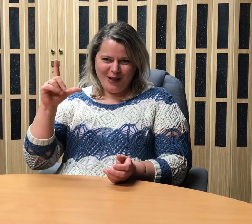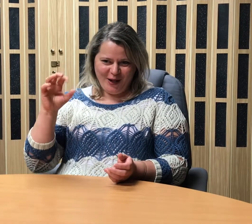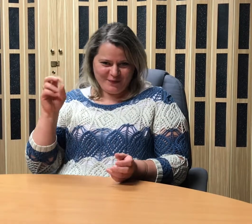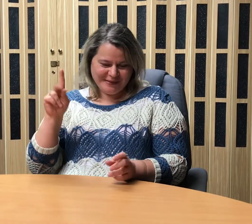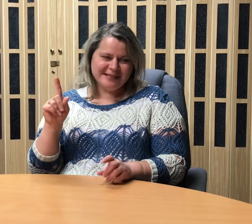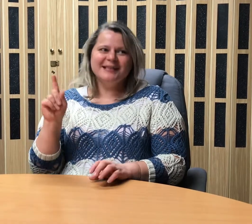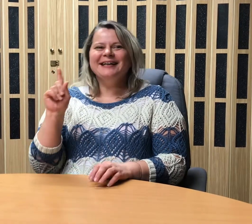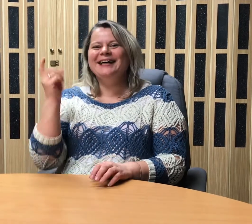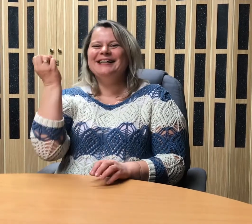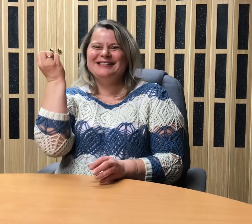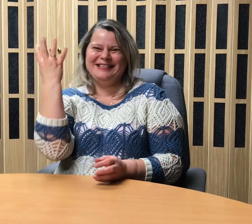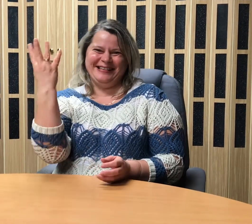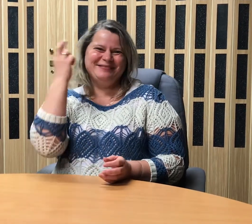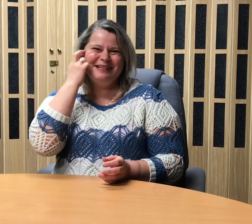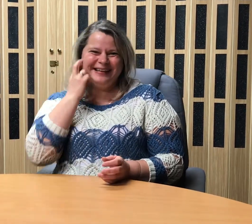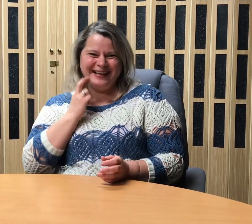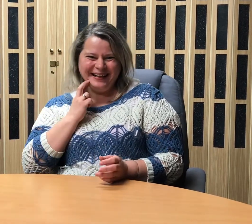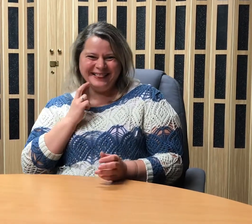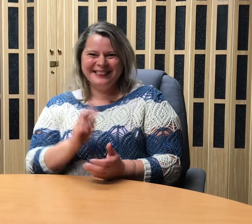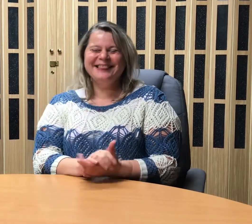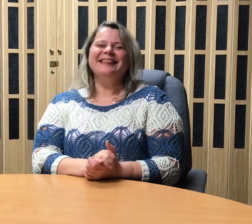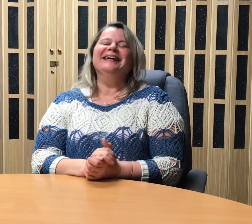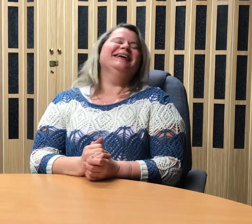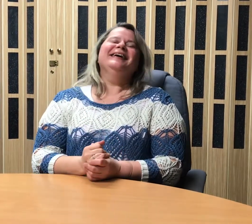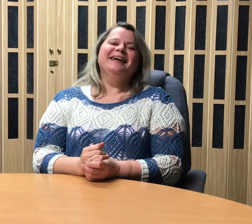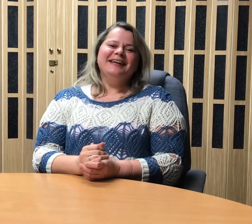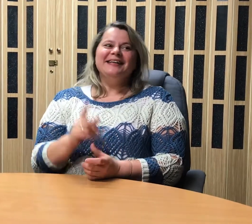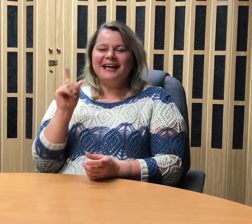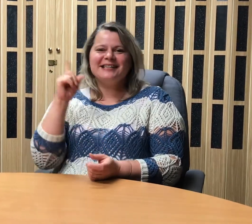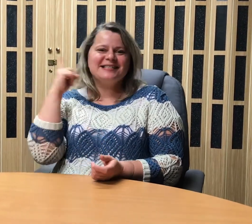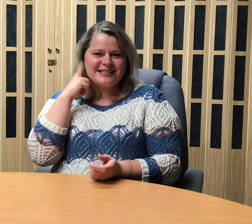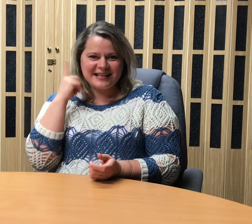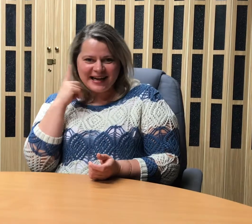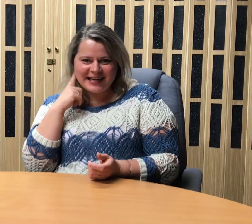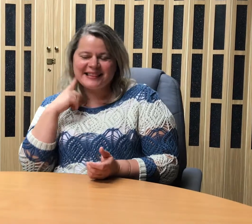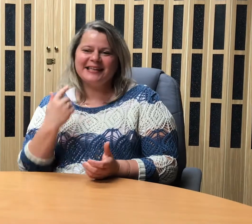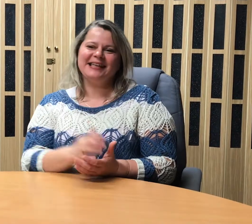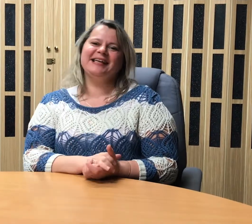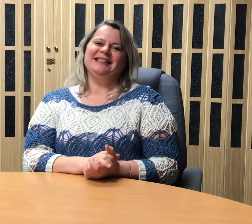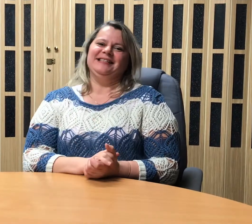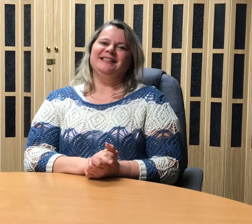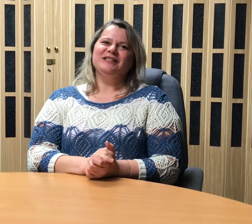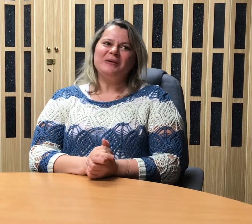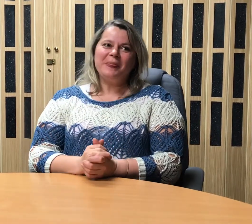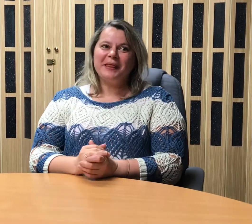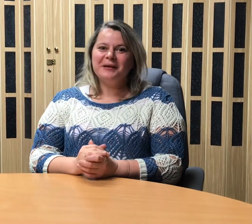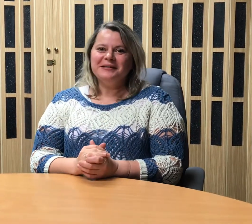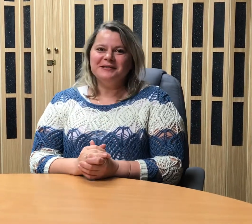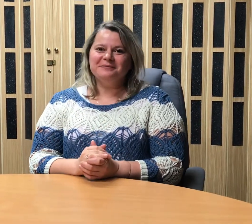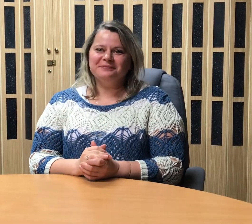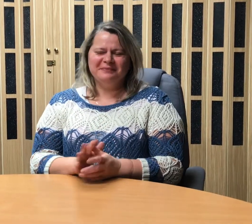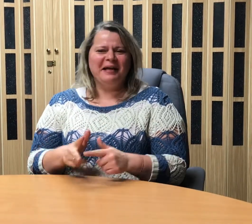Roberts Kozlovs. Viņam ir 14 gadi jau. Viņš dzird, viņš ir dzirdīgs.